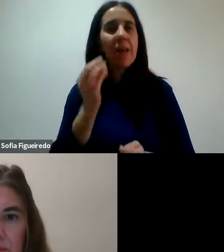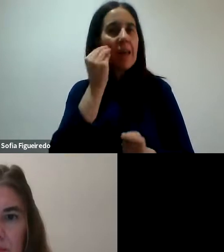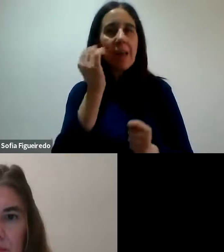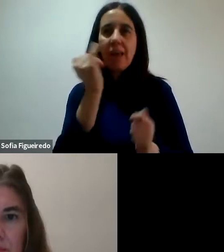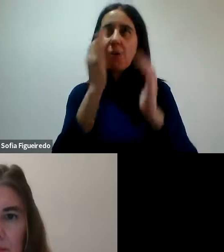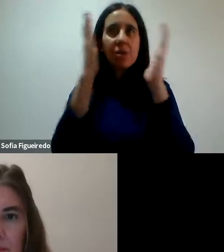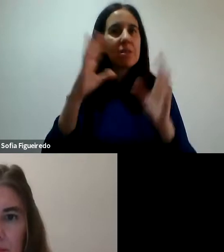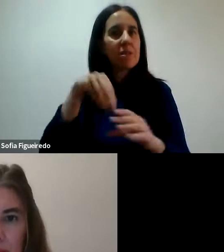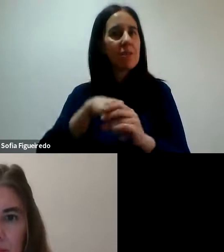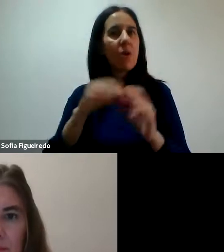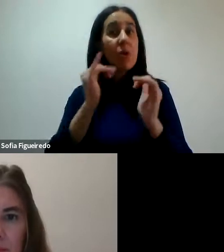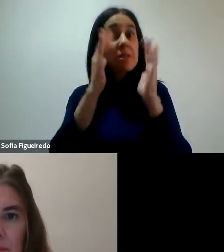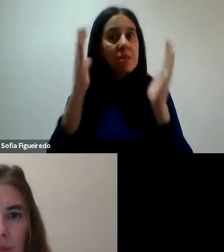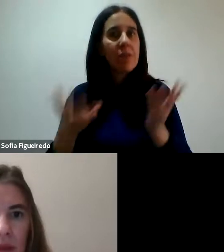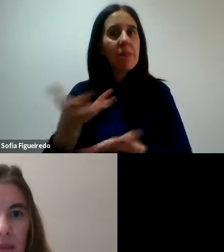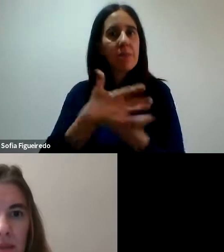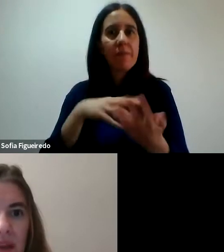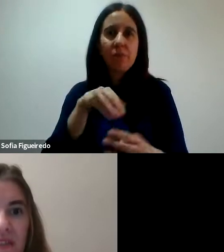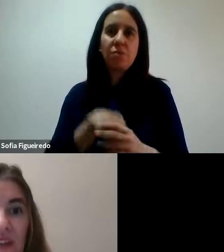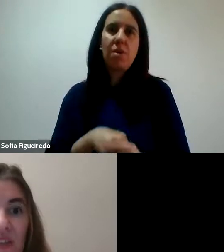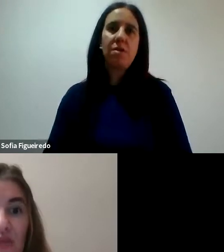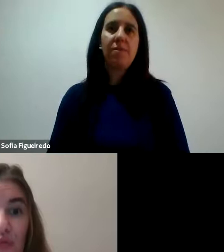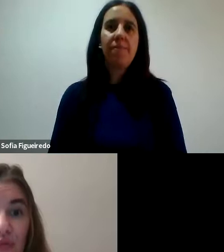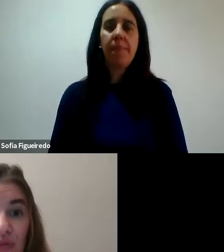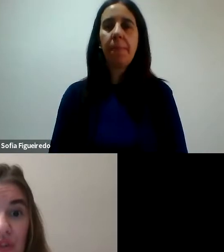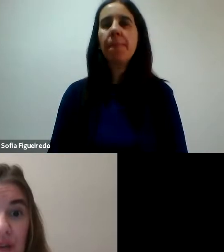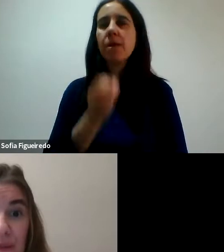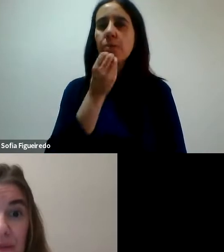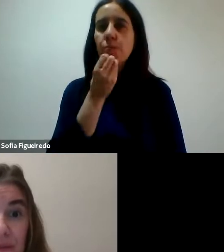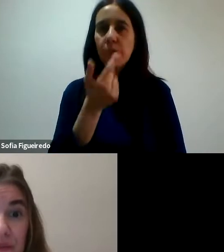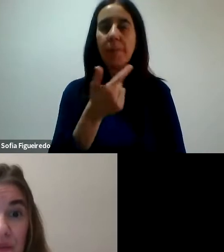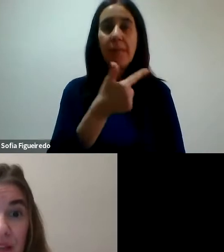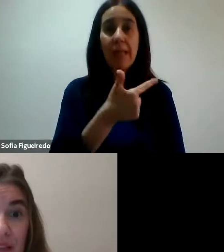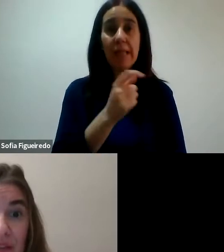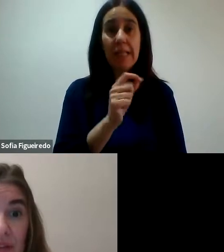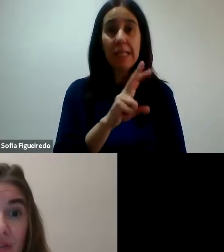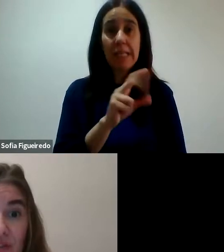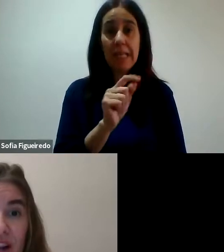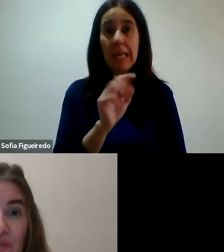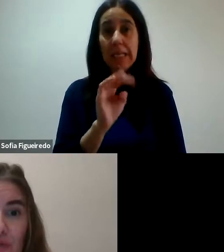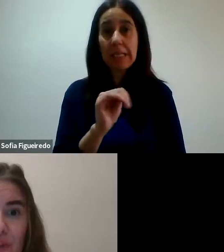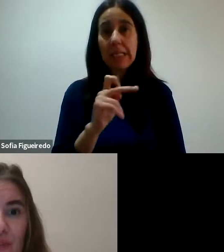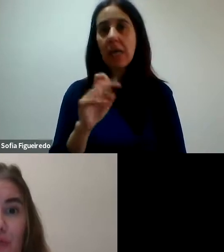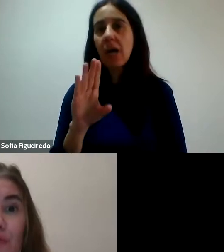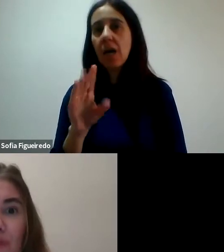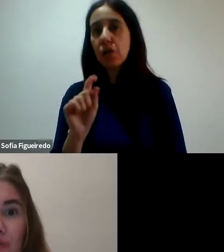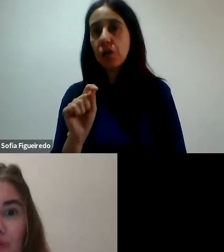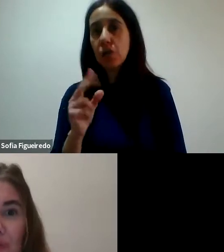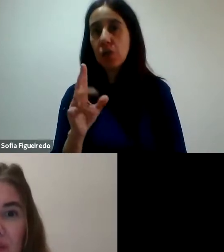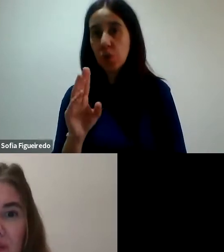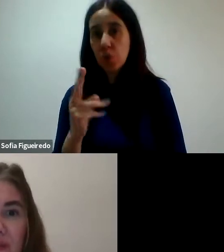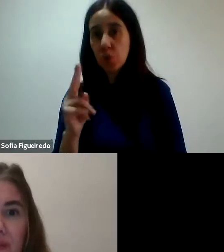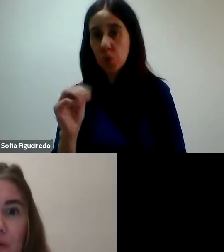da dinâmica da organização. Muito bem. A Teresa Jesus fala de não estar na altura das